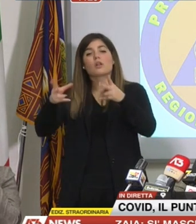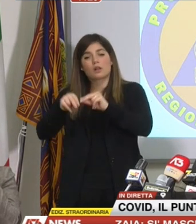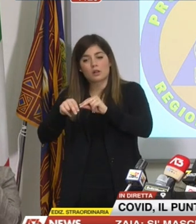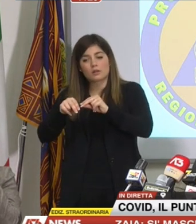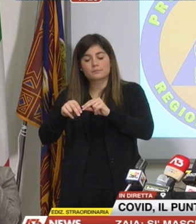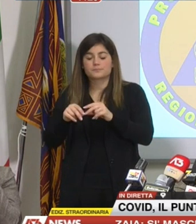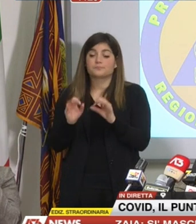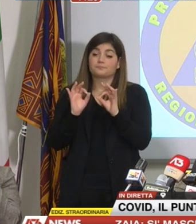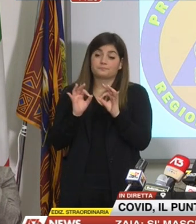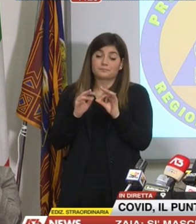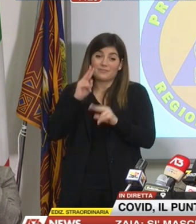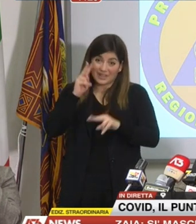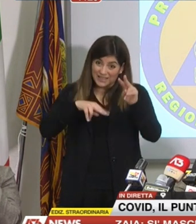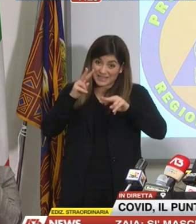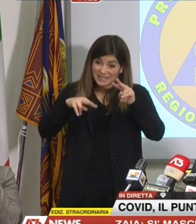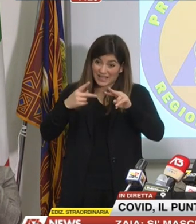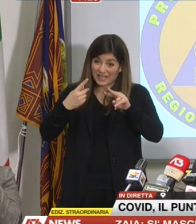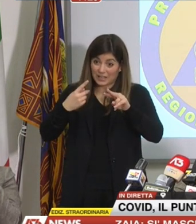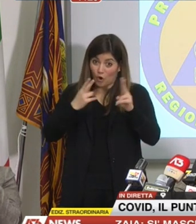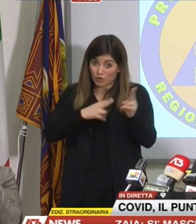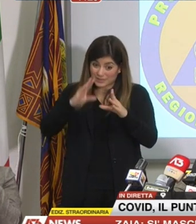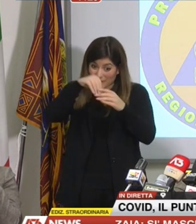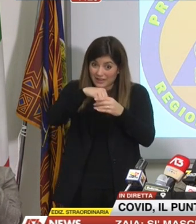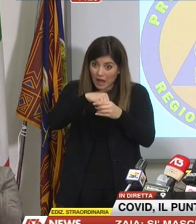lo screening negli ospedali l'abbiamo introdotto noi.